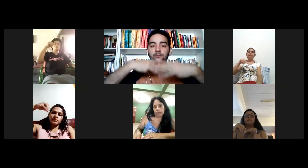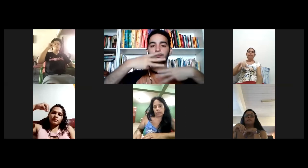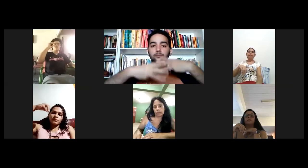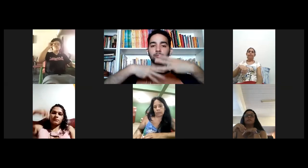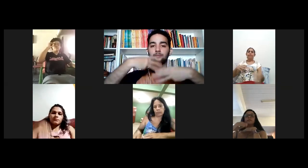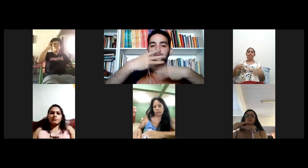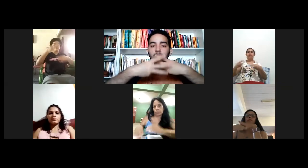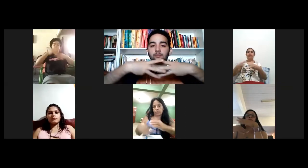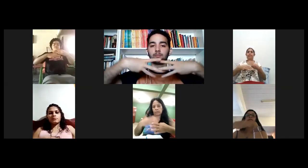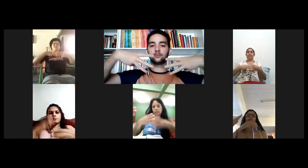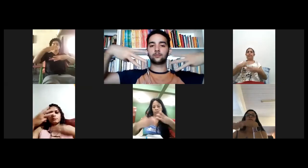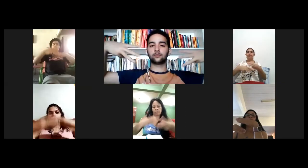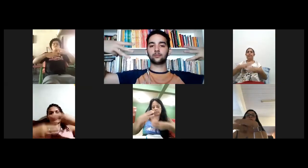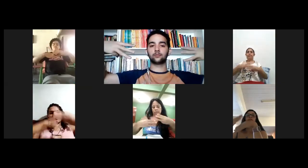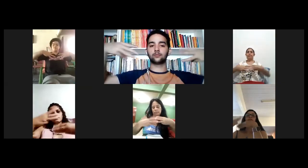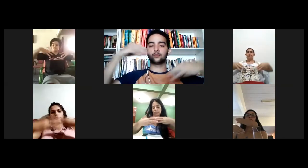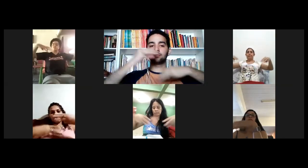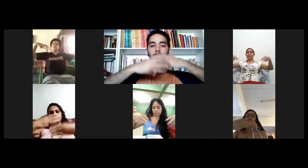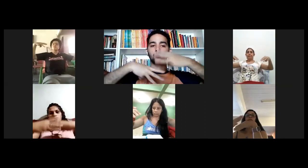Macarrão.